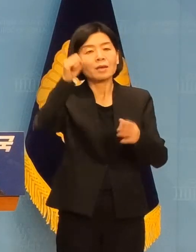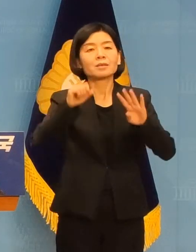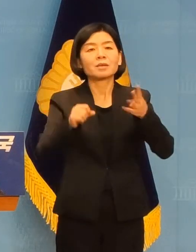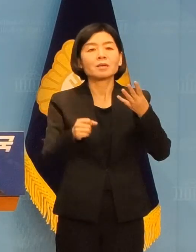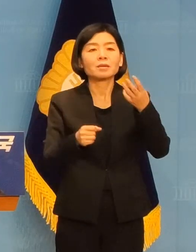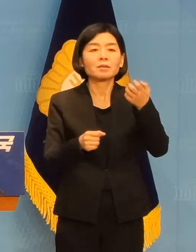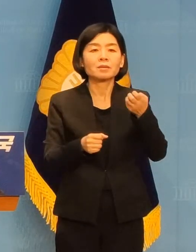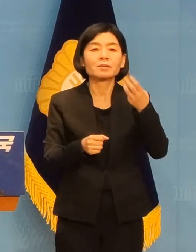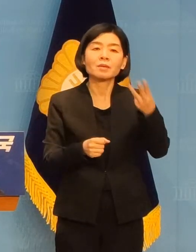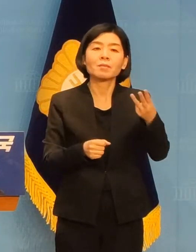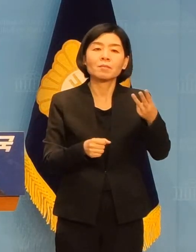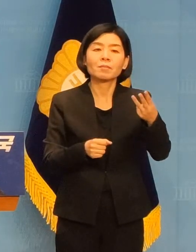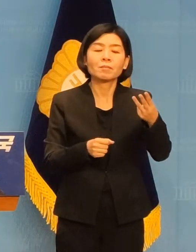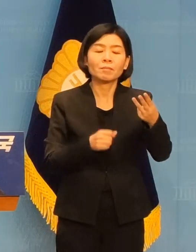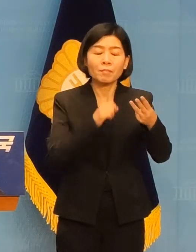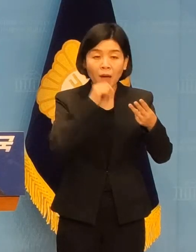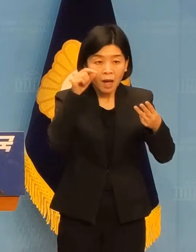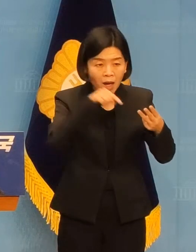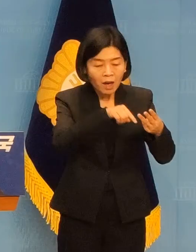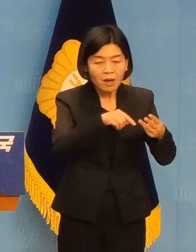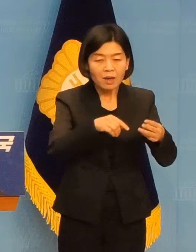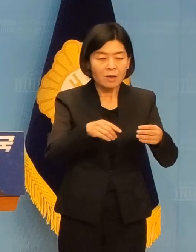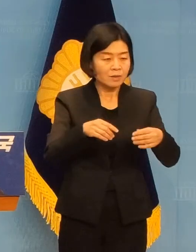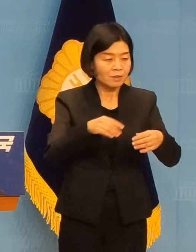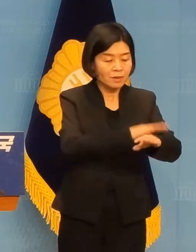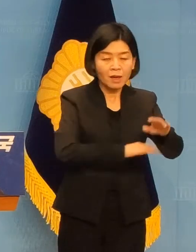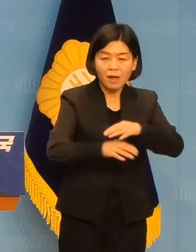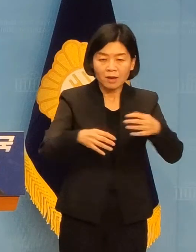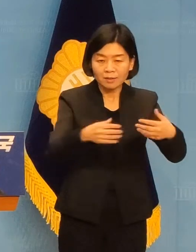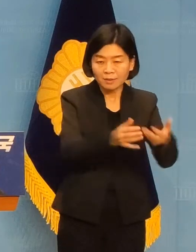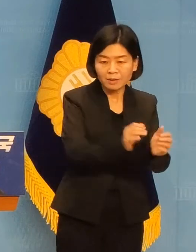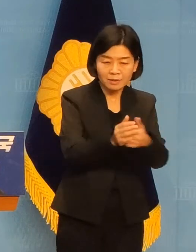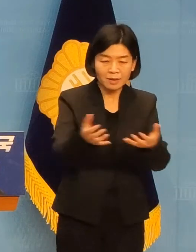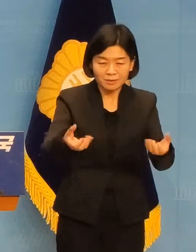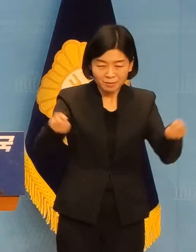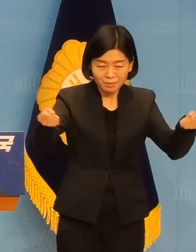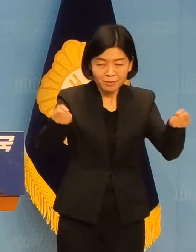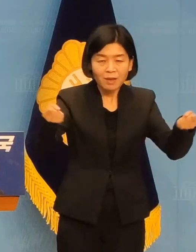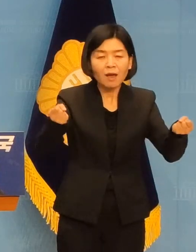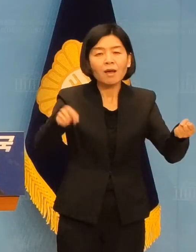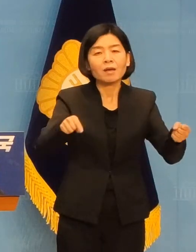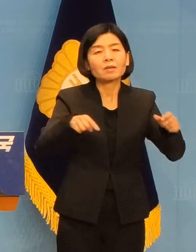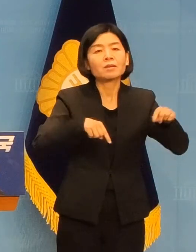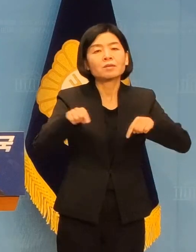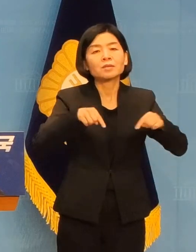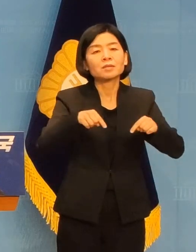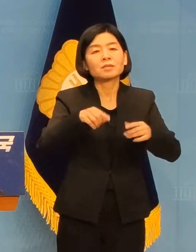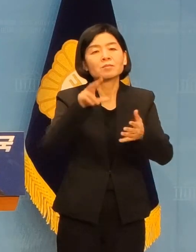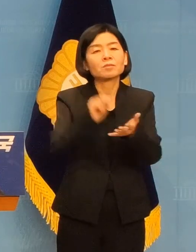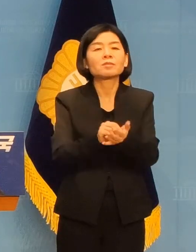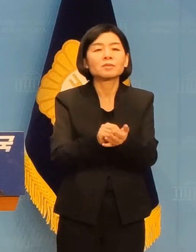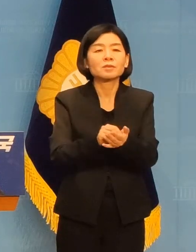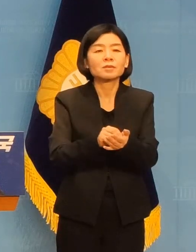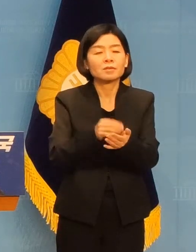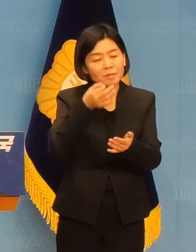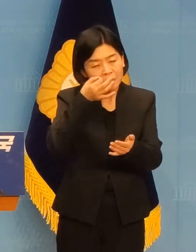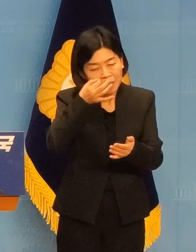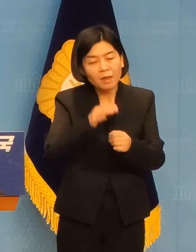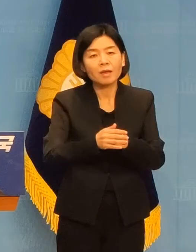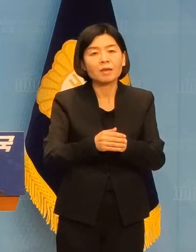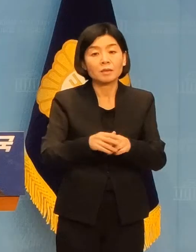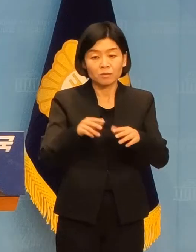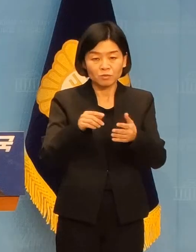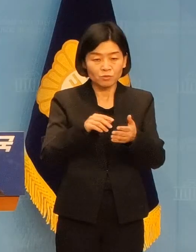483명이나 된 현실은 양당 독점이라는 정치의 병폐를 적나라하게 보여줍니다. 이 구조를